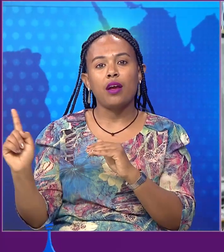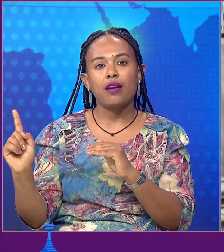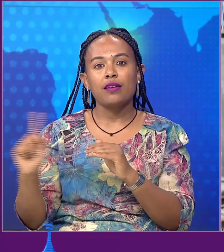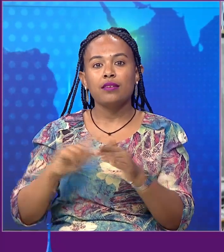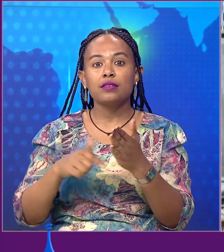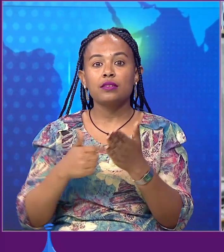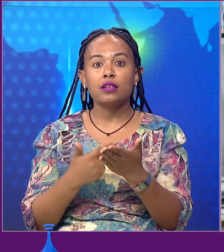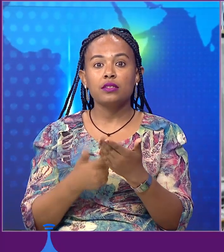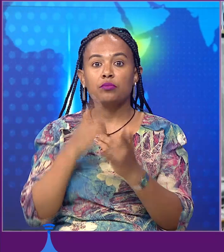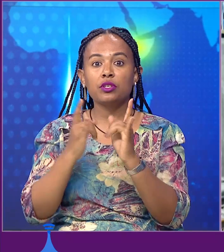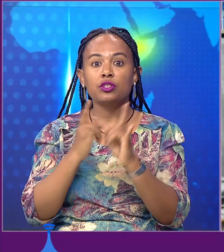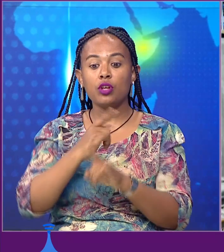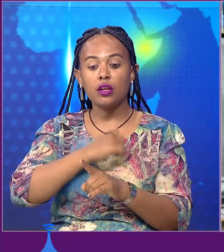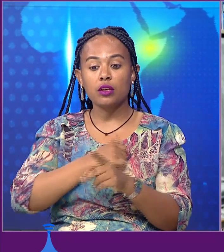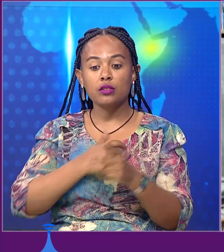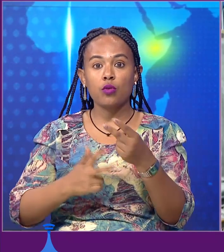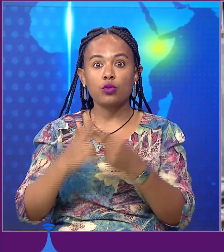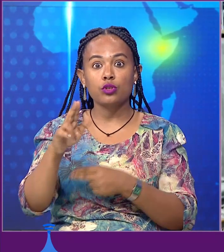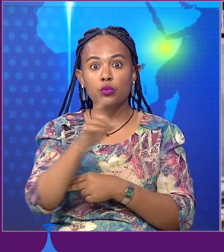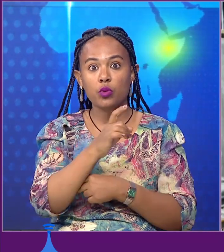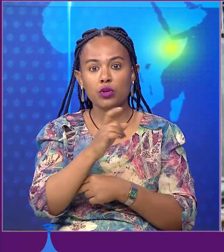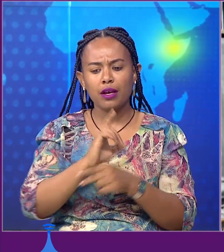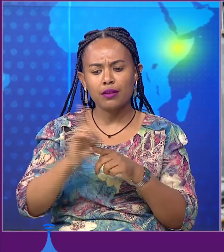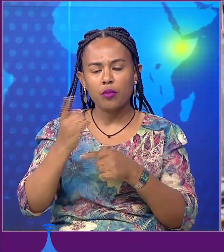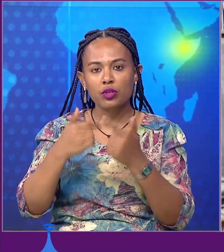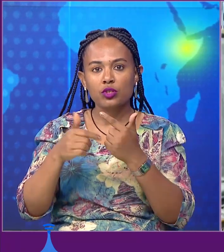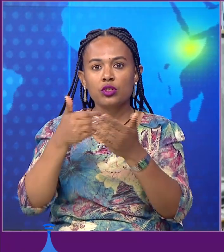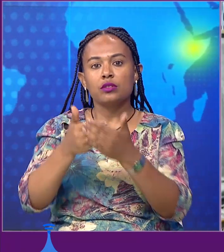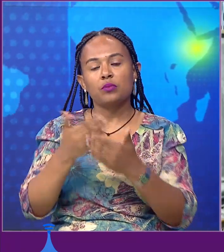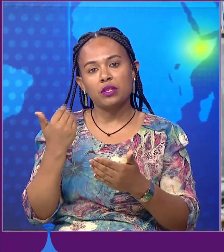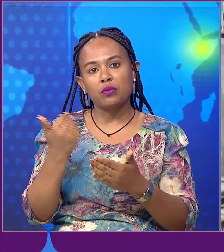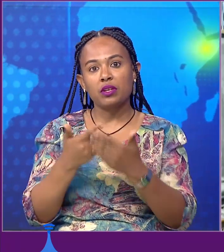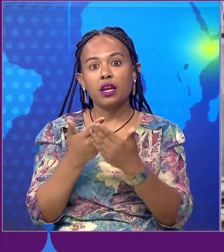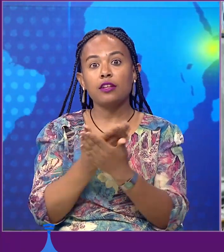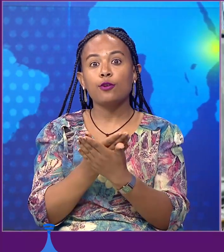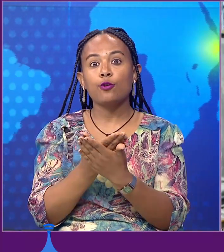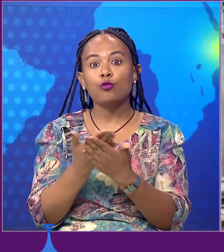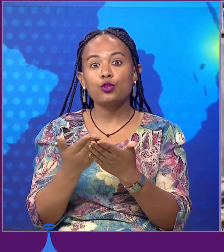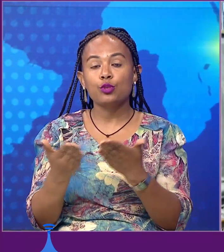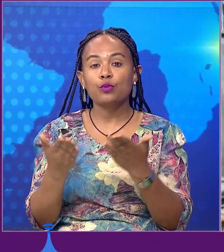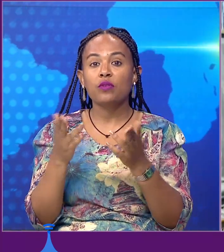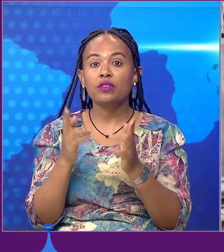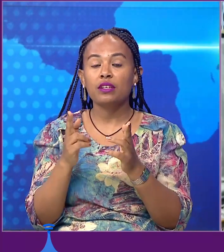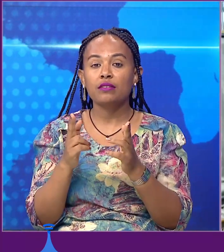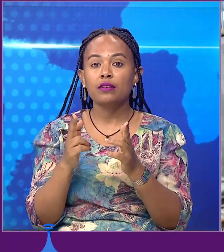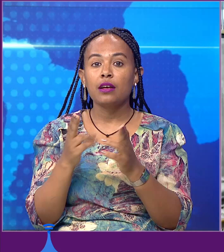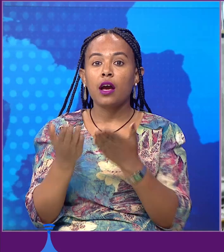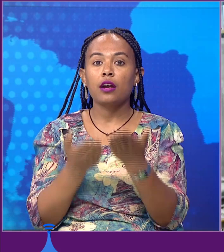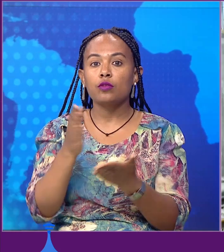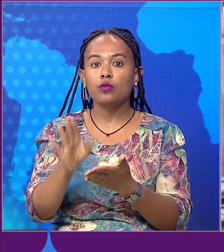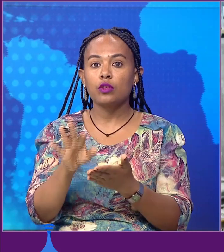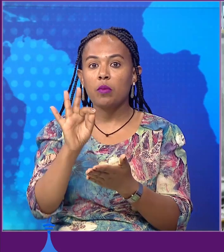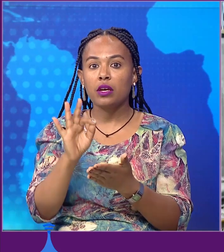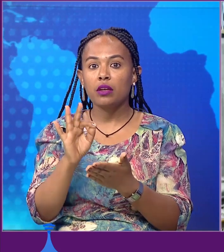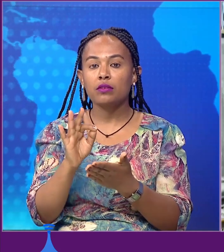ስለዚህ በዲጂታል ራሴ ቆርጬ ቢሆን ኖሮ ቀጥታ መጥቼ ደርስበት ነበር ማለት ነው። እና እንደዚህ አይነት ነገሮችን በፍጥነት አገልግሎት ለማግኘት ሳትፋችን